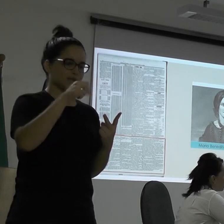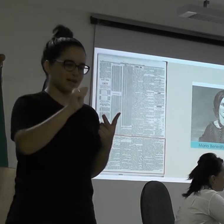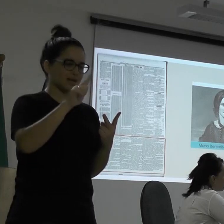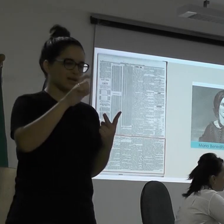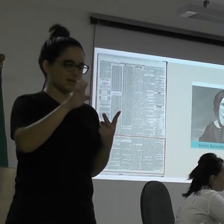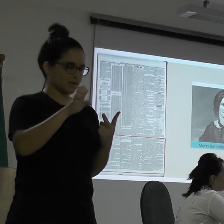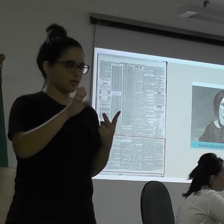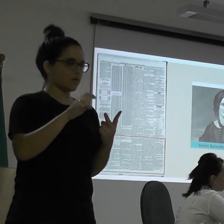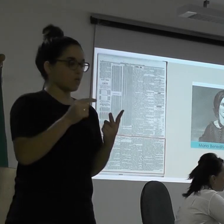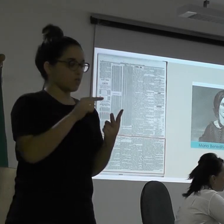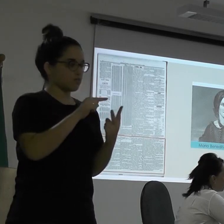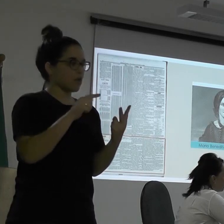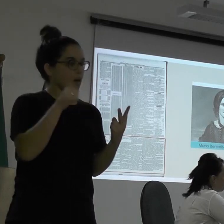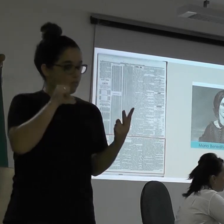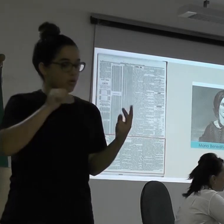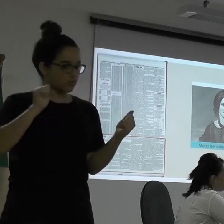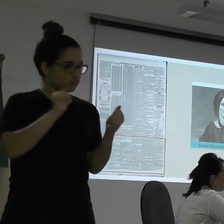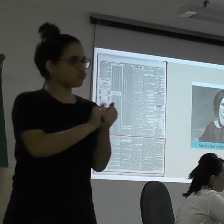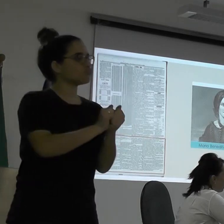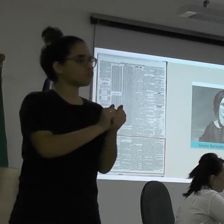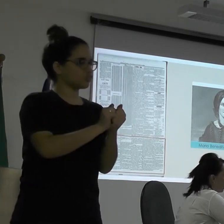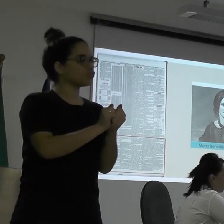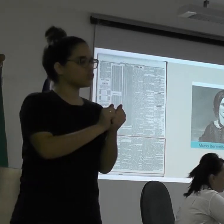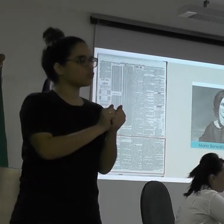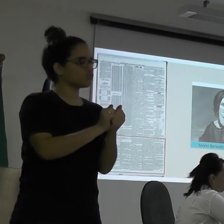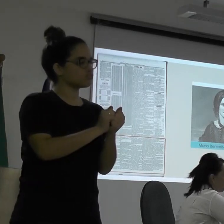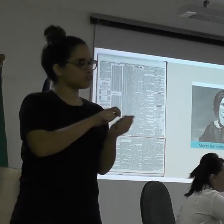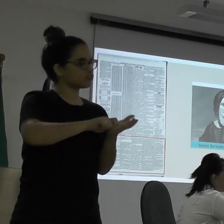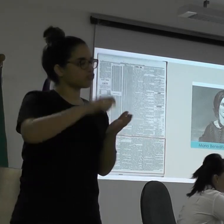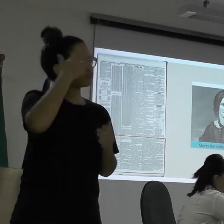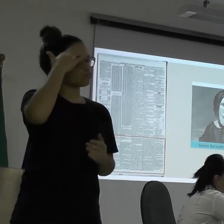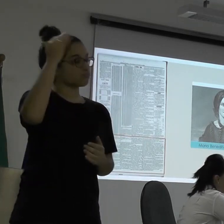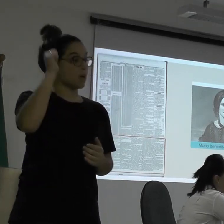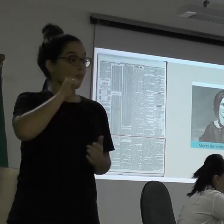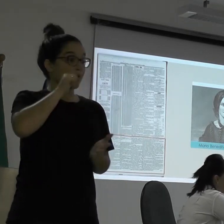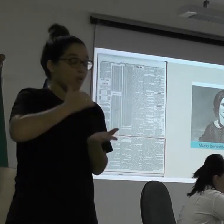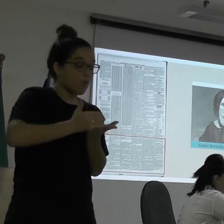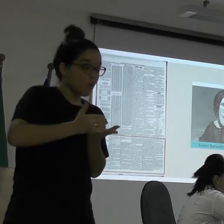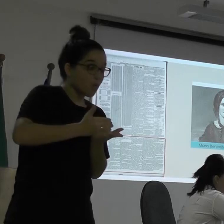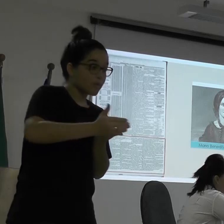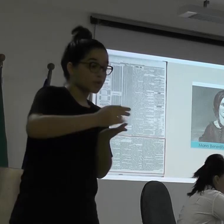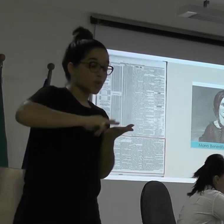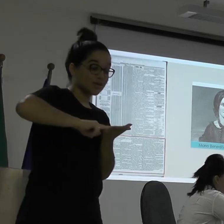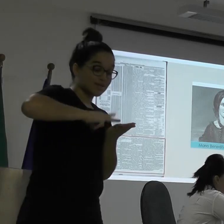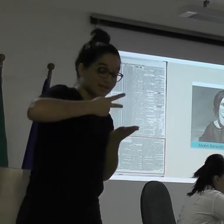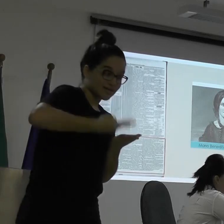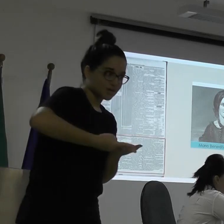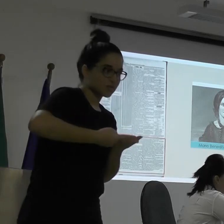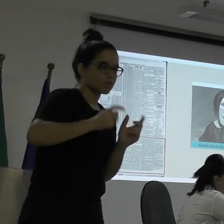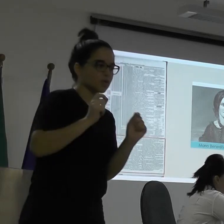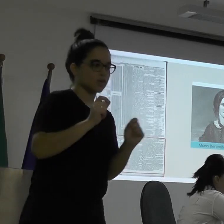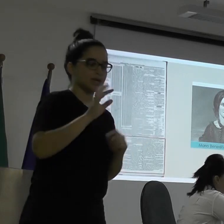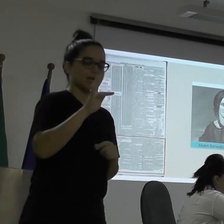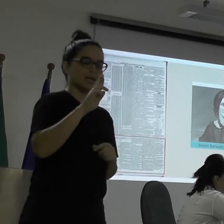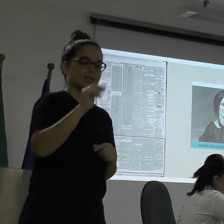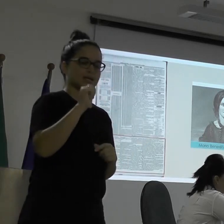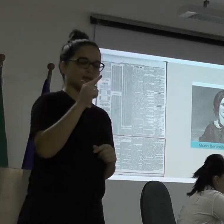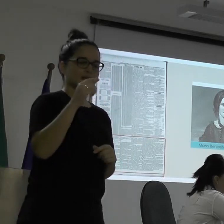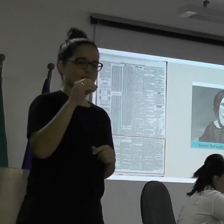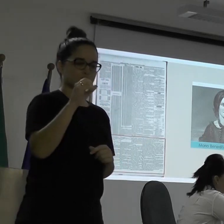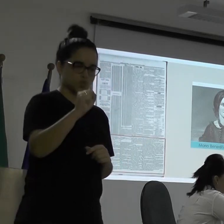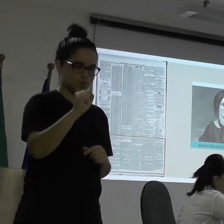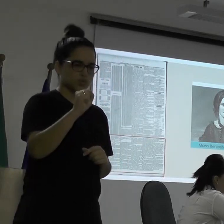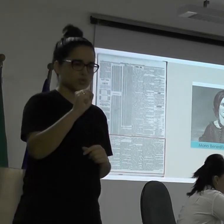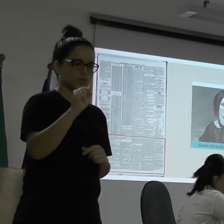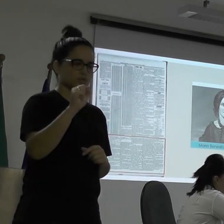Lar, no auge do naturalismo brasileiro, a escritora iniciou sua produção com a obra Traços e Luminárias,